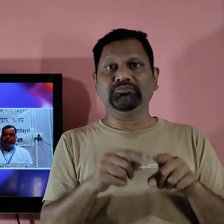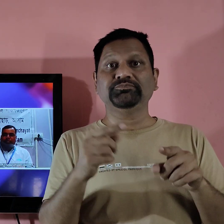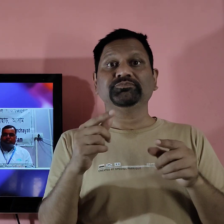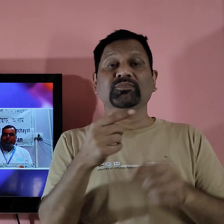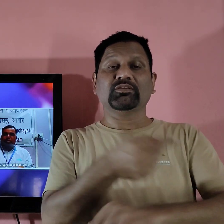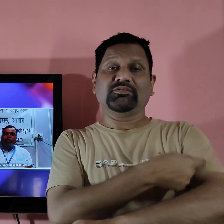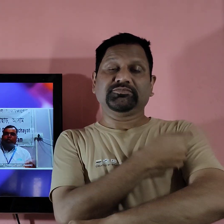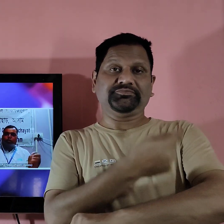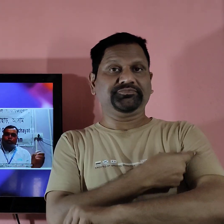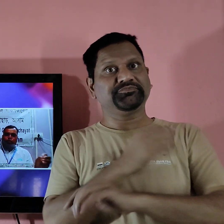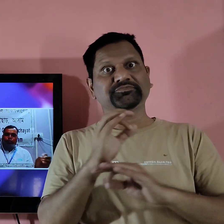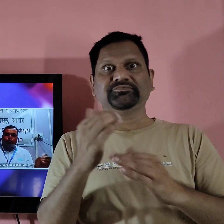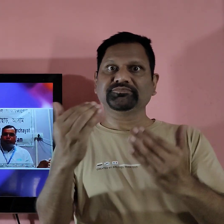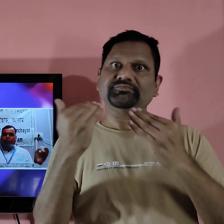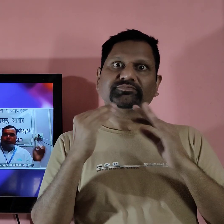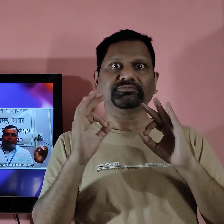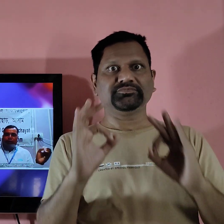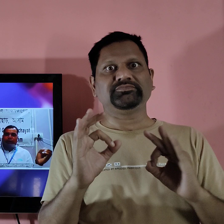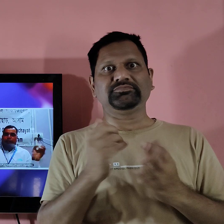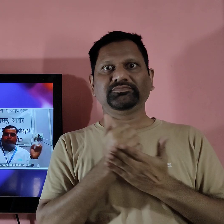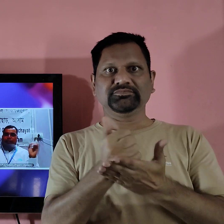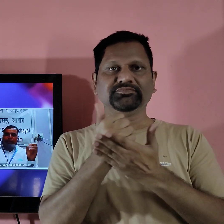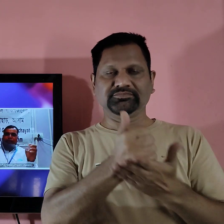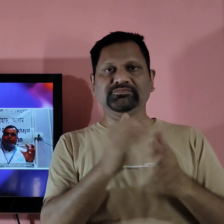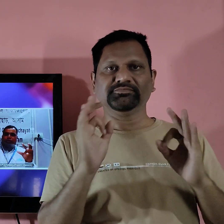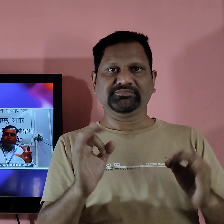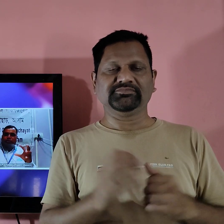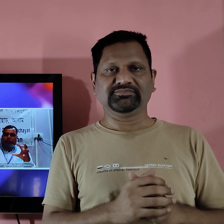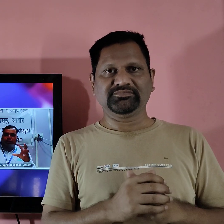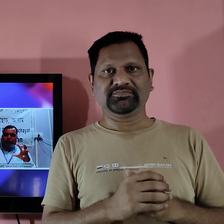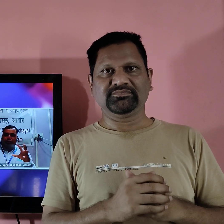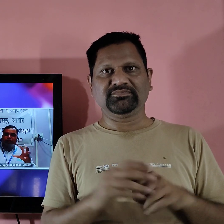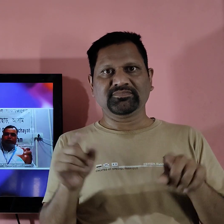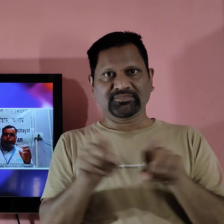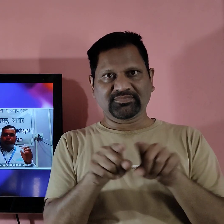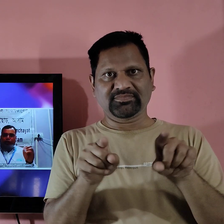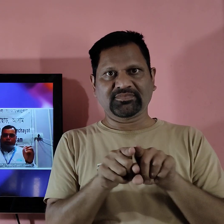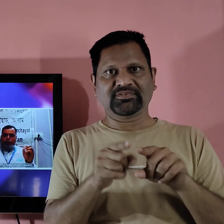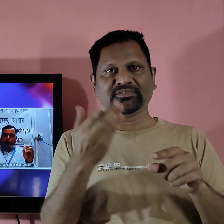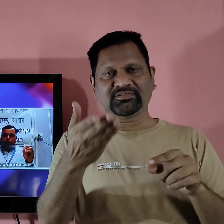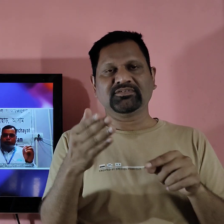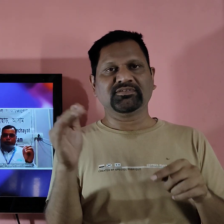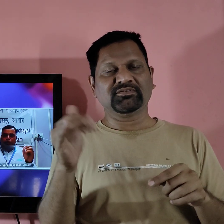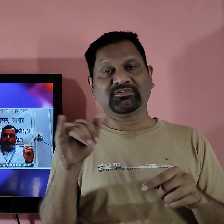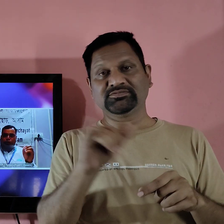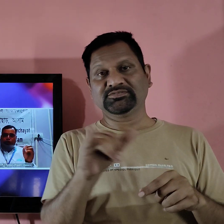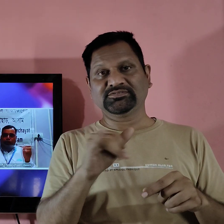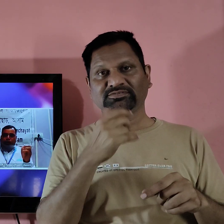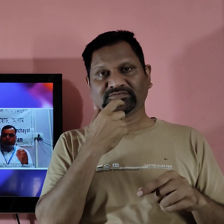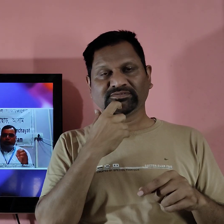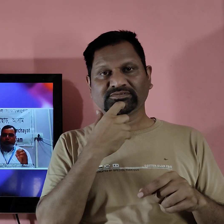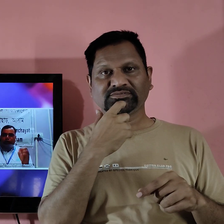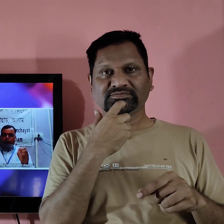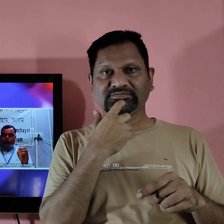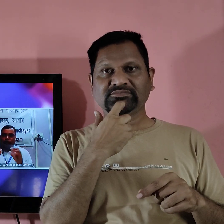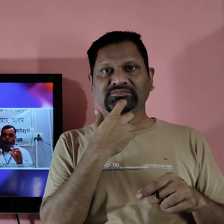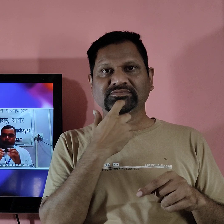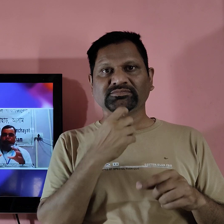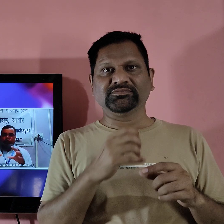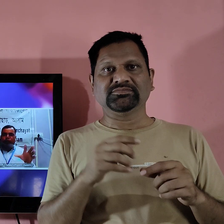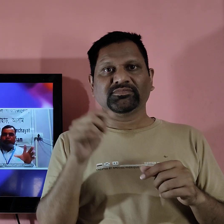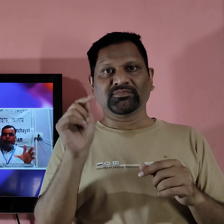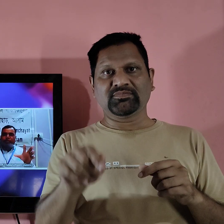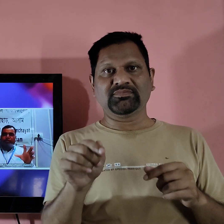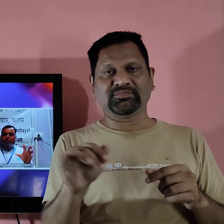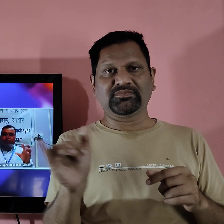हॉस्पिटल में मिला है सर। वो हॉस्पिटल में जितना बुरा लोग आके